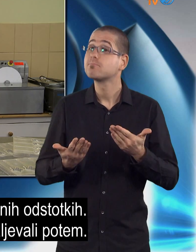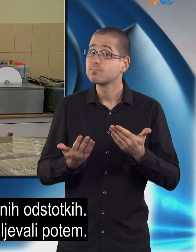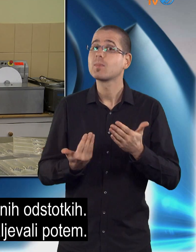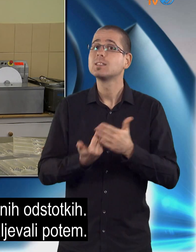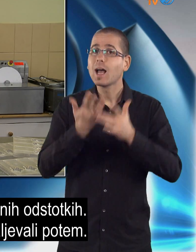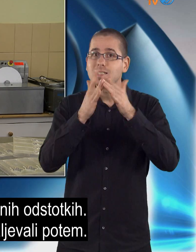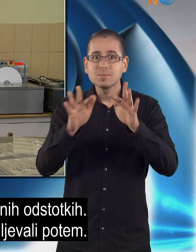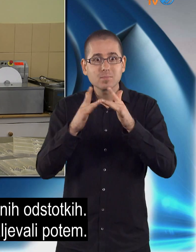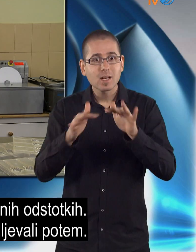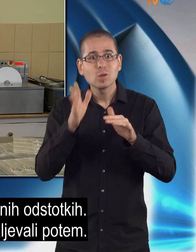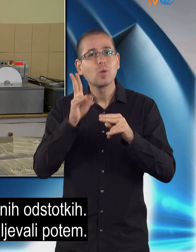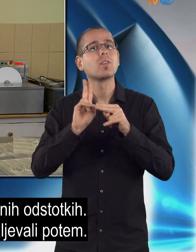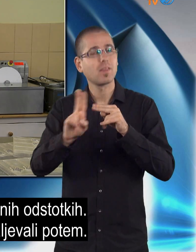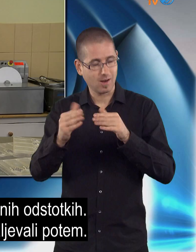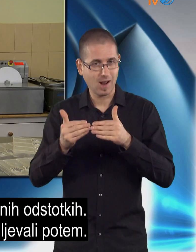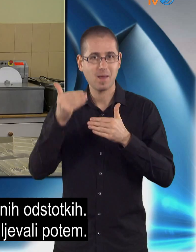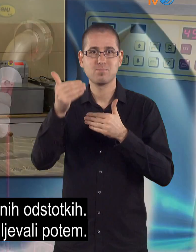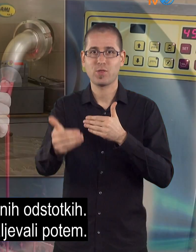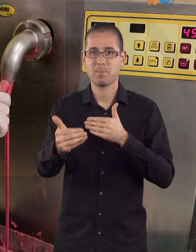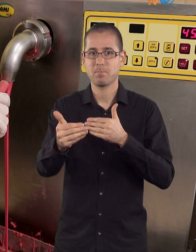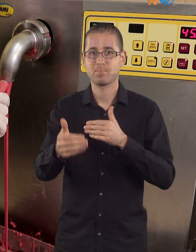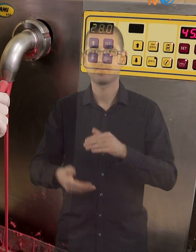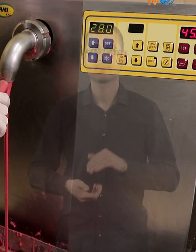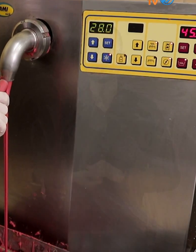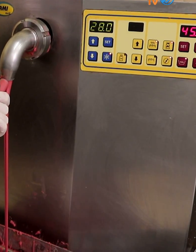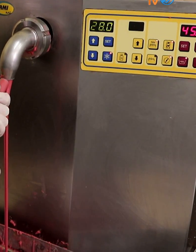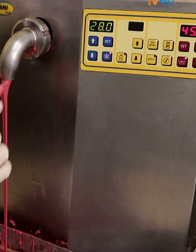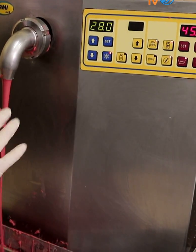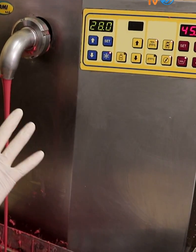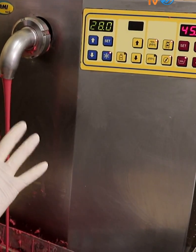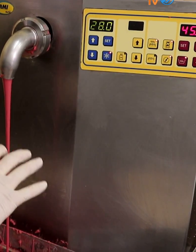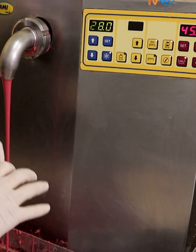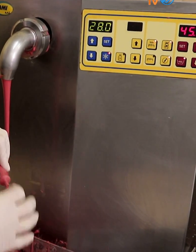Za smrekico bomo pa nadaljevali potem.